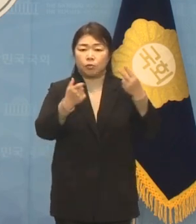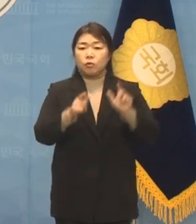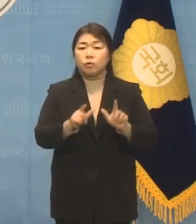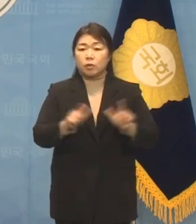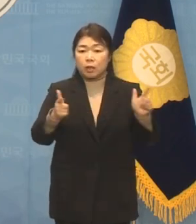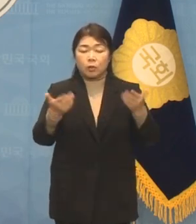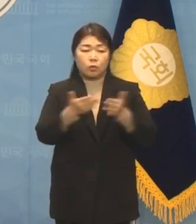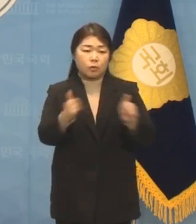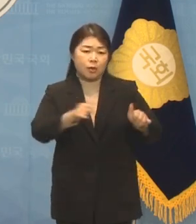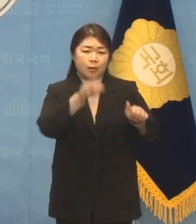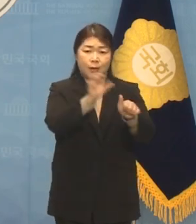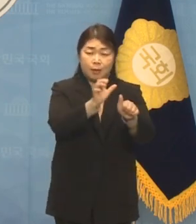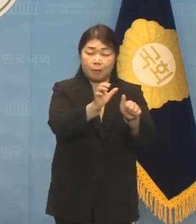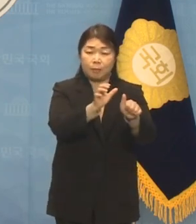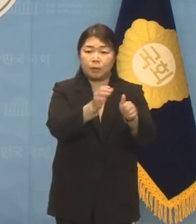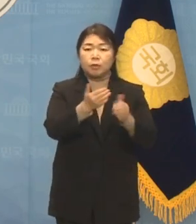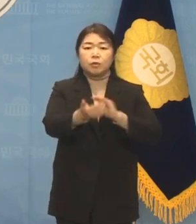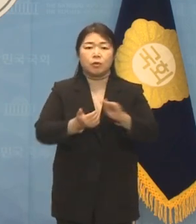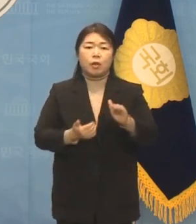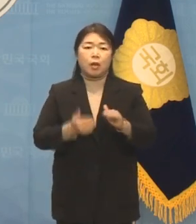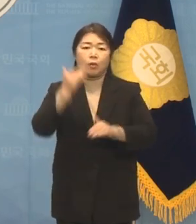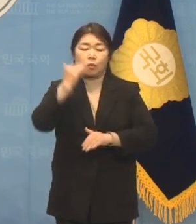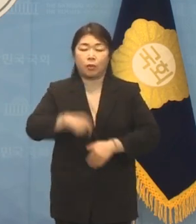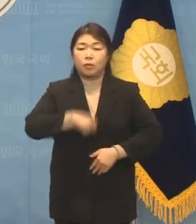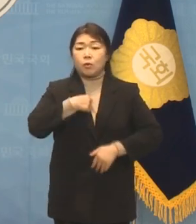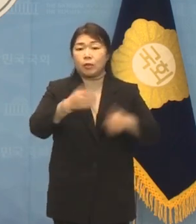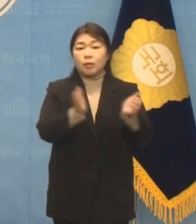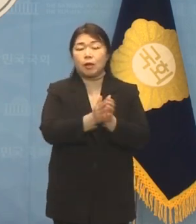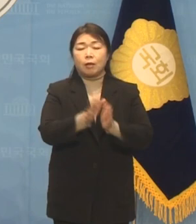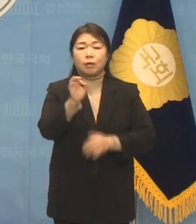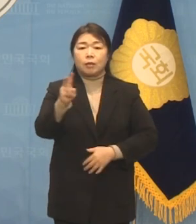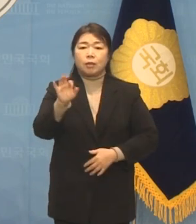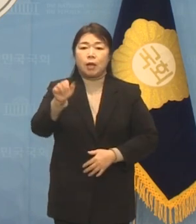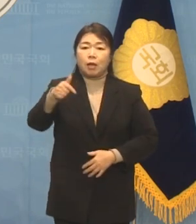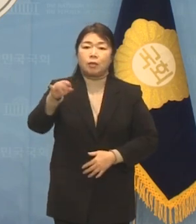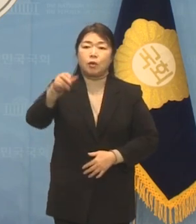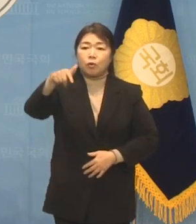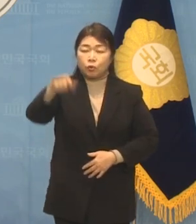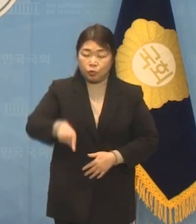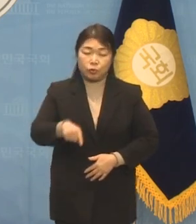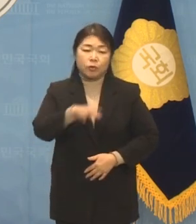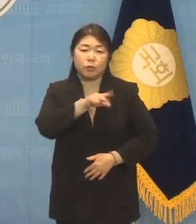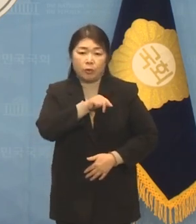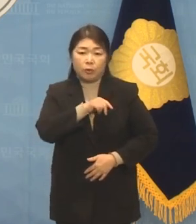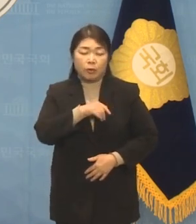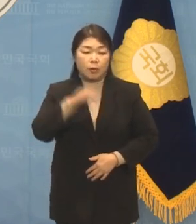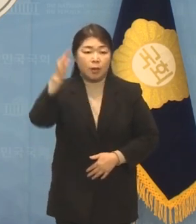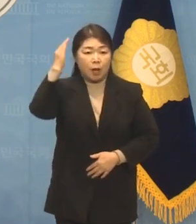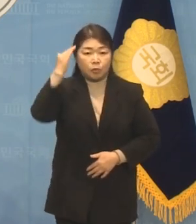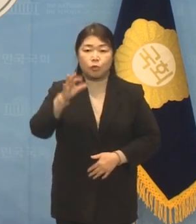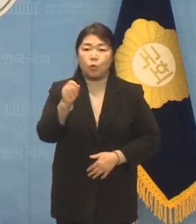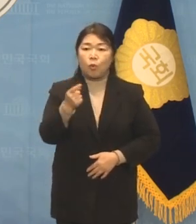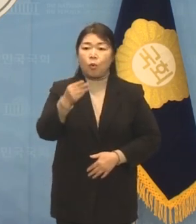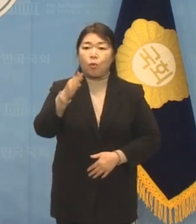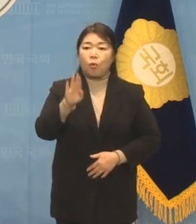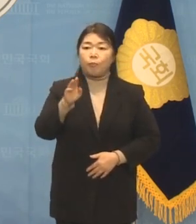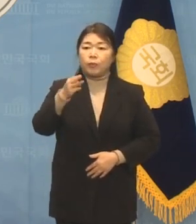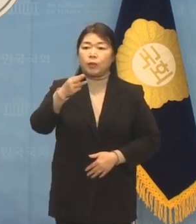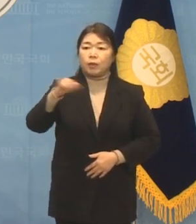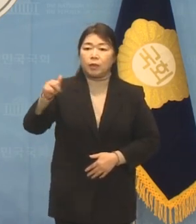무도한 노동자 탄압에 앞서 녹색 정의당과 양경규 의원이 한국옵티칼 공장 문